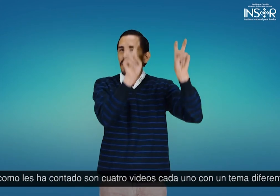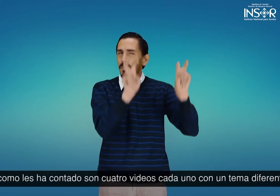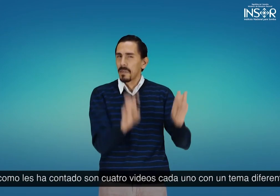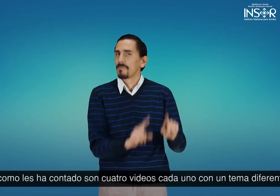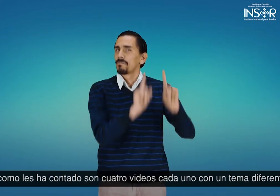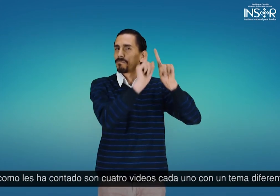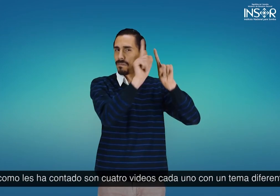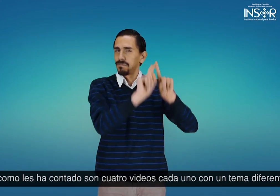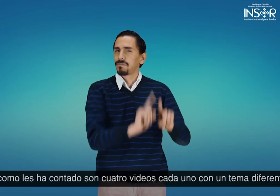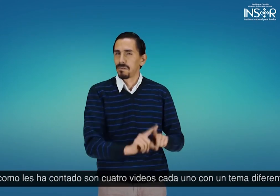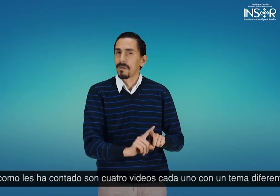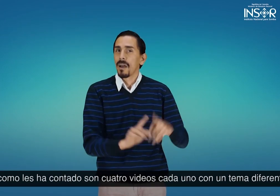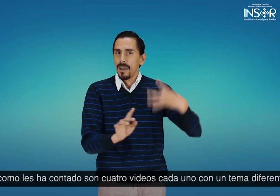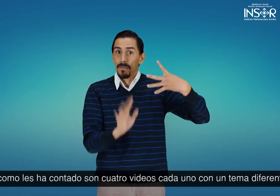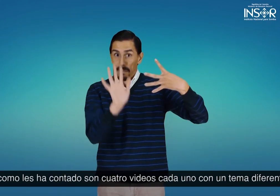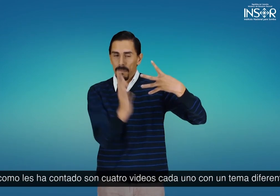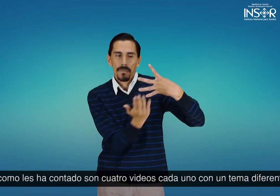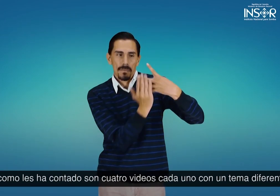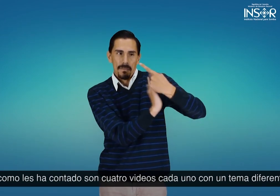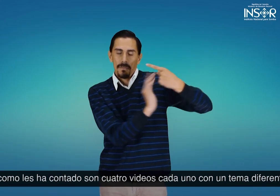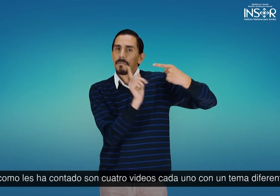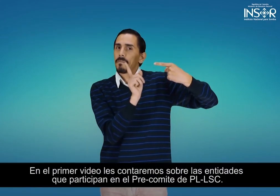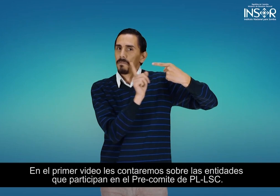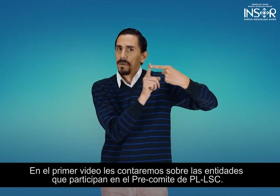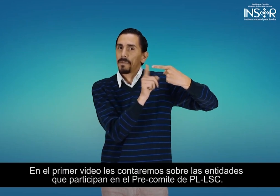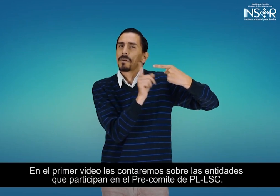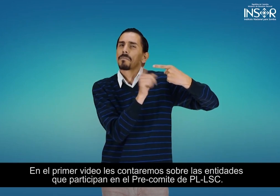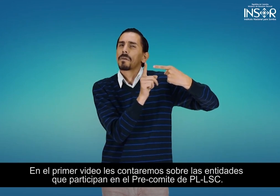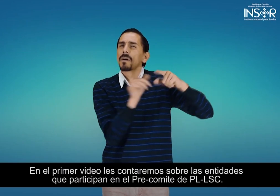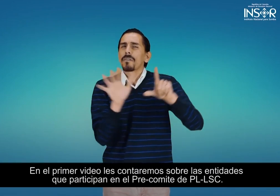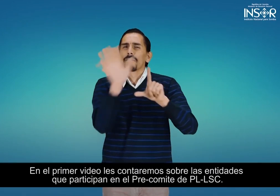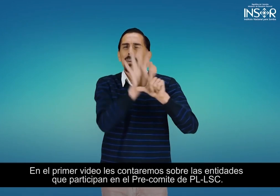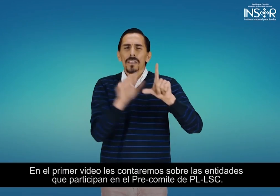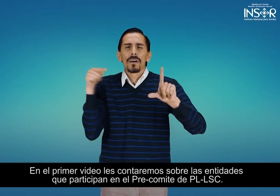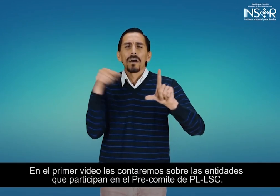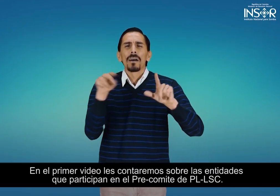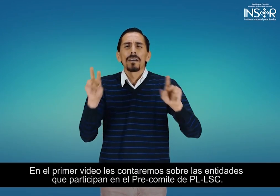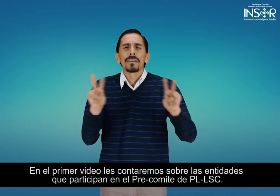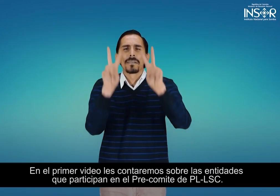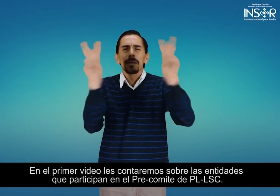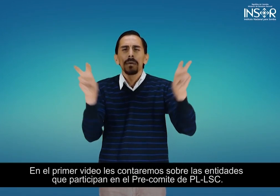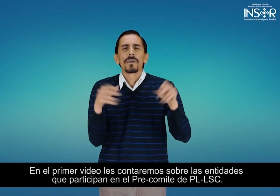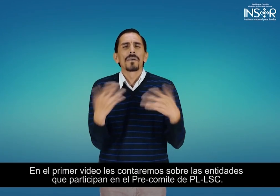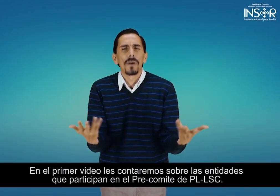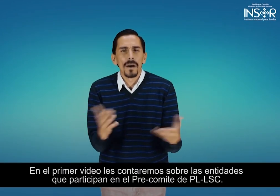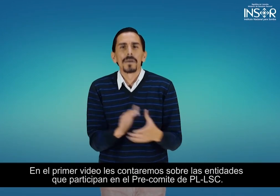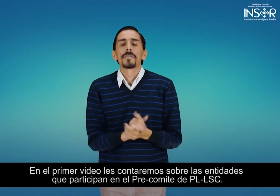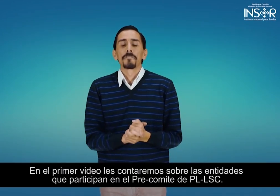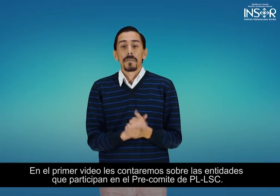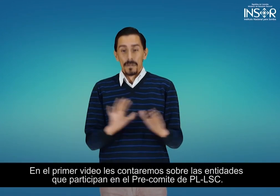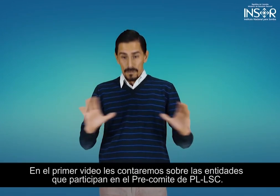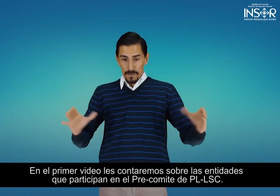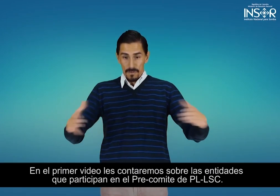uno con un tema diferente en el primer vídeo les contaremos sobre las entidades que